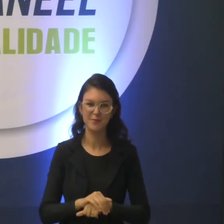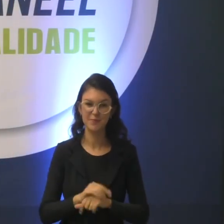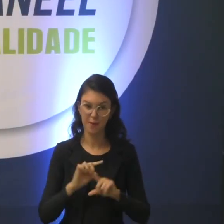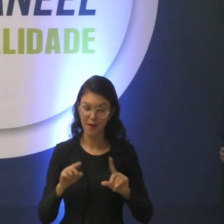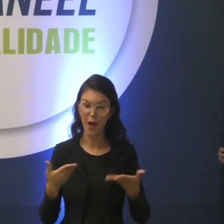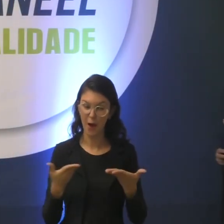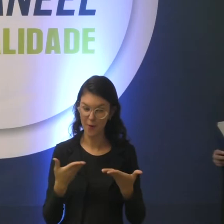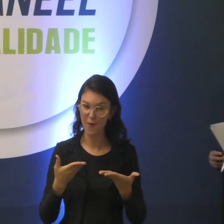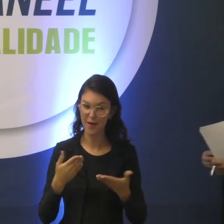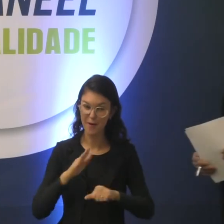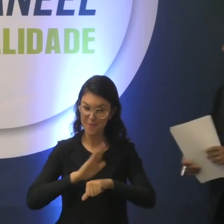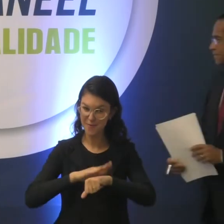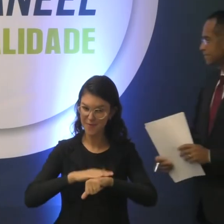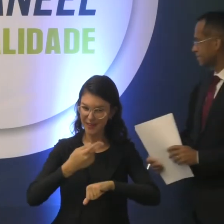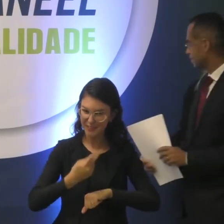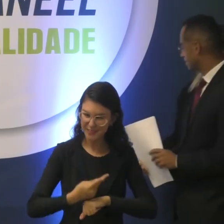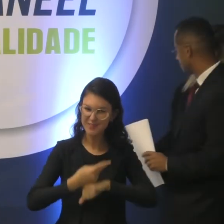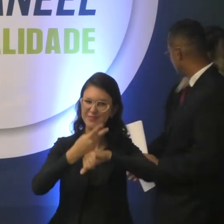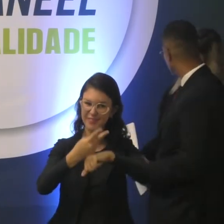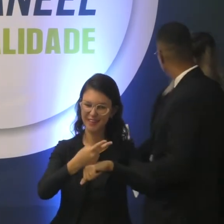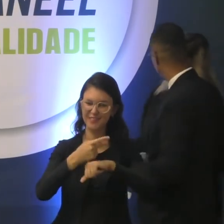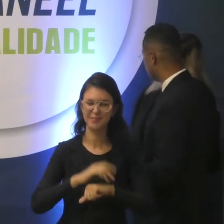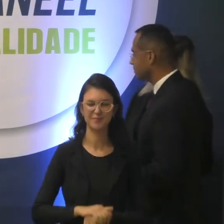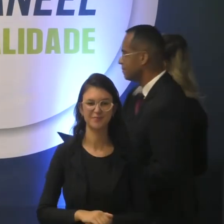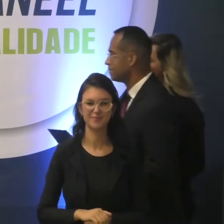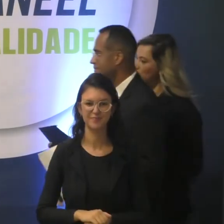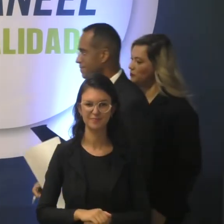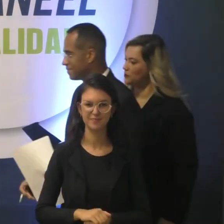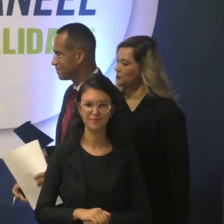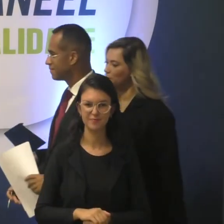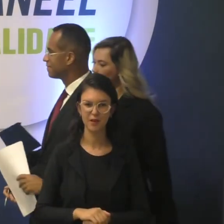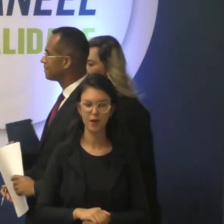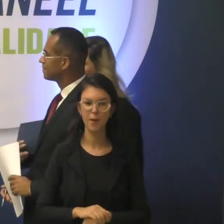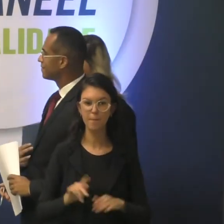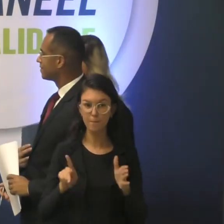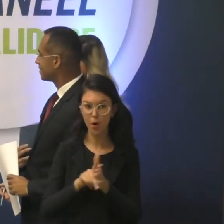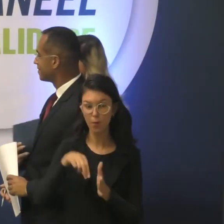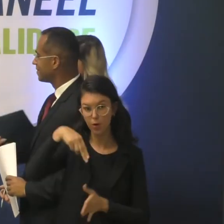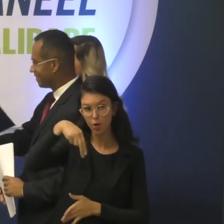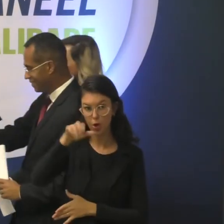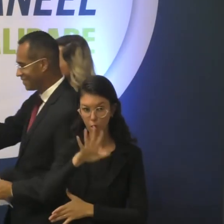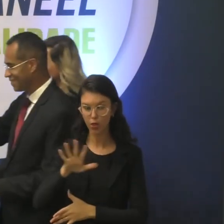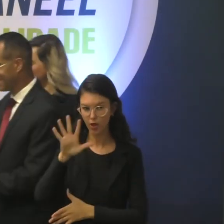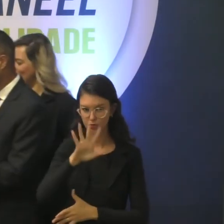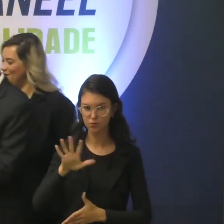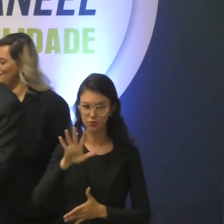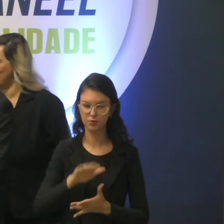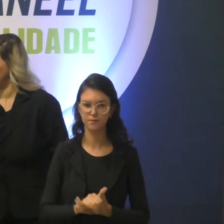suspense, vamos à premiação da região da categoria Nordeste.